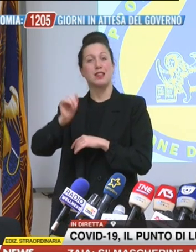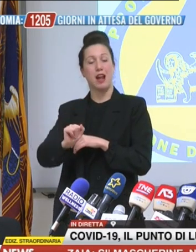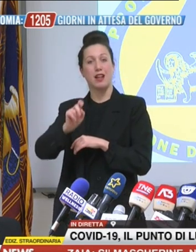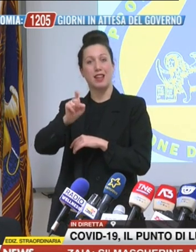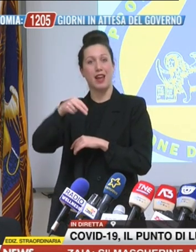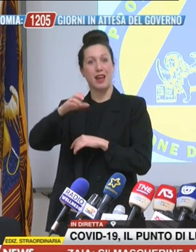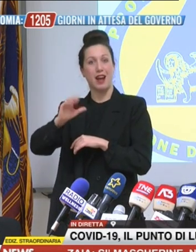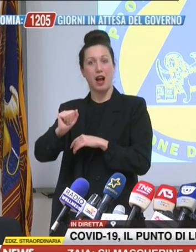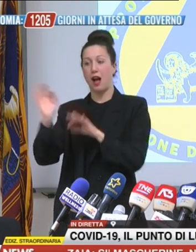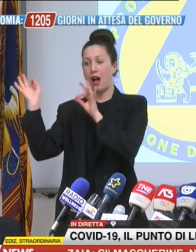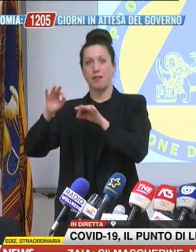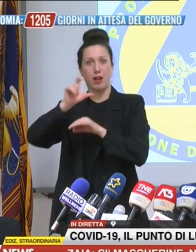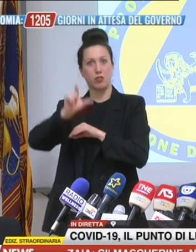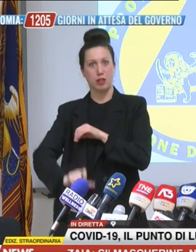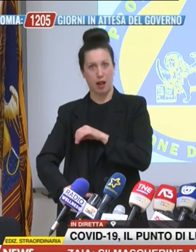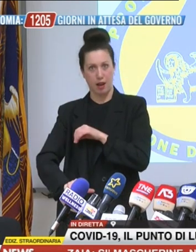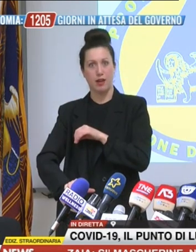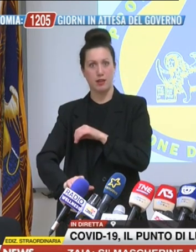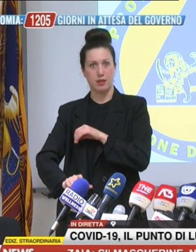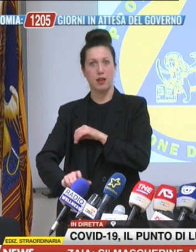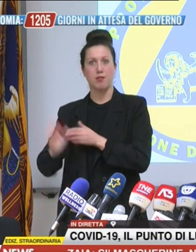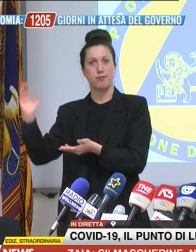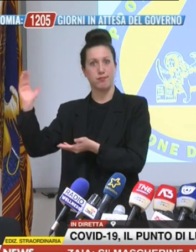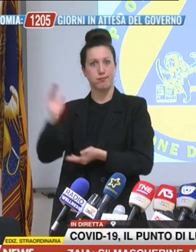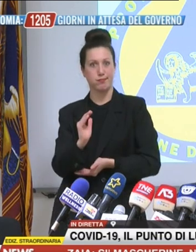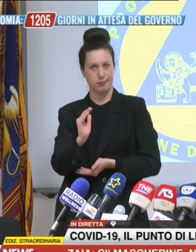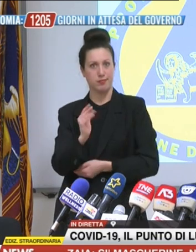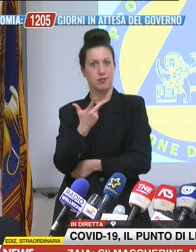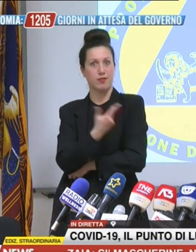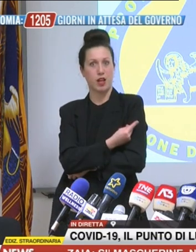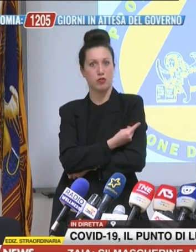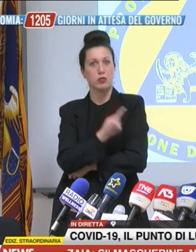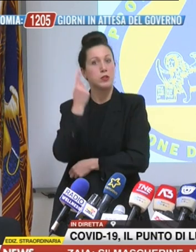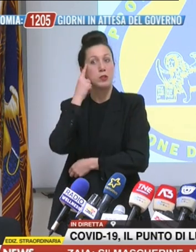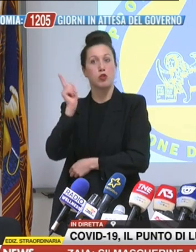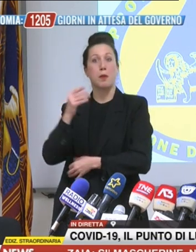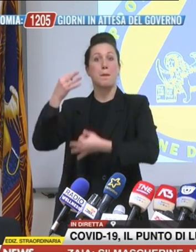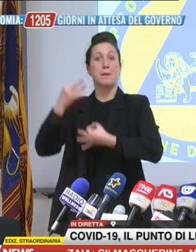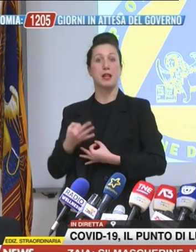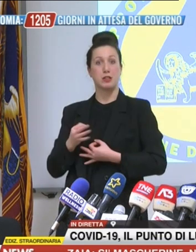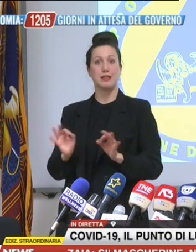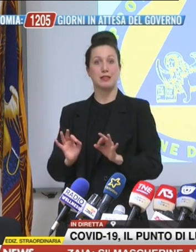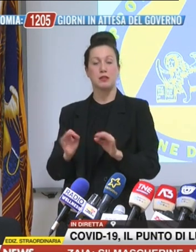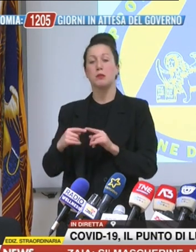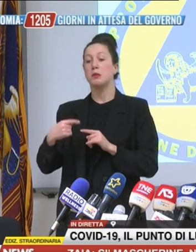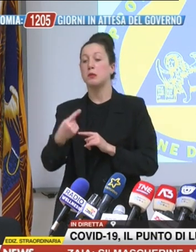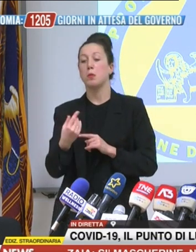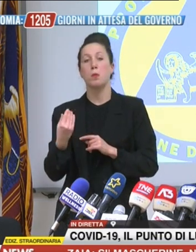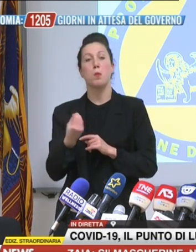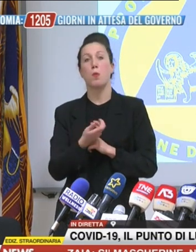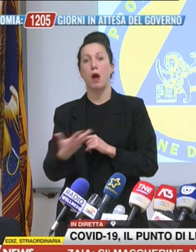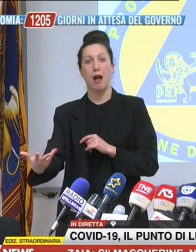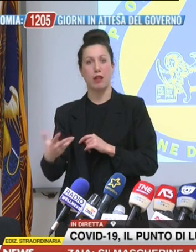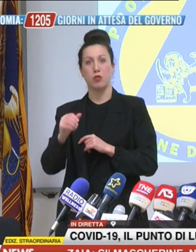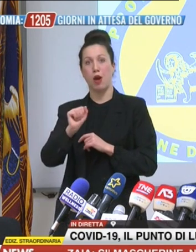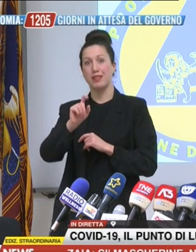che nei prossimi giorni, non sappiamo ancora, potrebbe essere domani o dopodomani, ci arriverà il quantitativo di AstraZeneca che è destinato